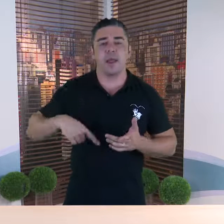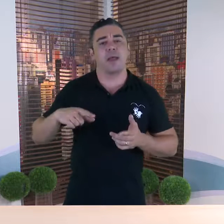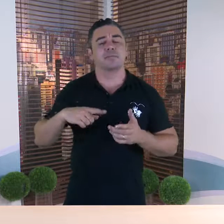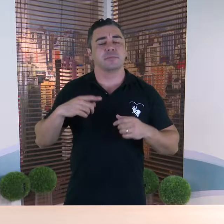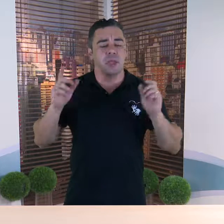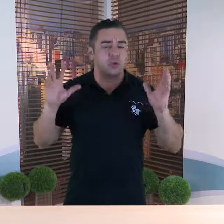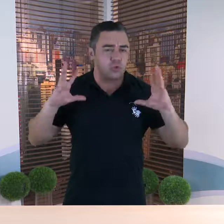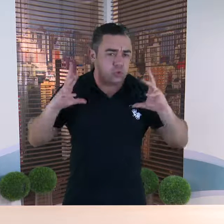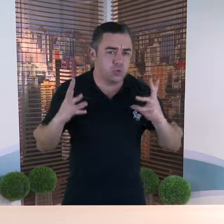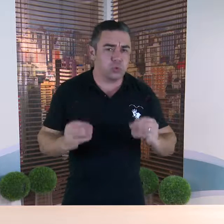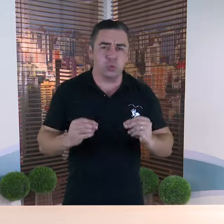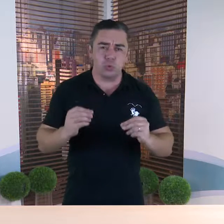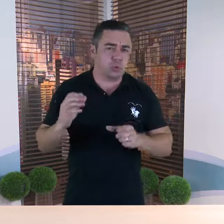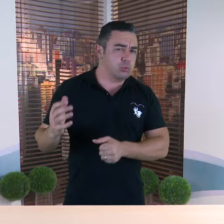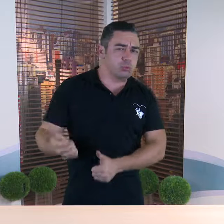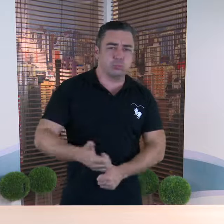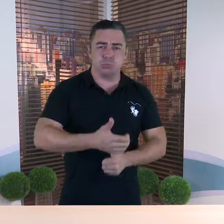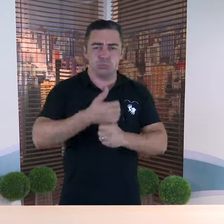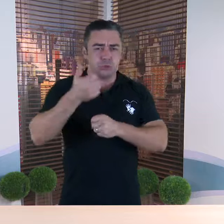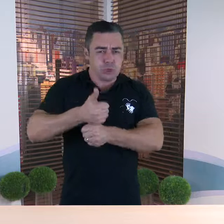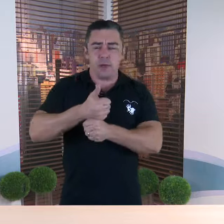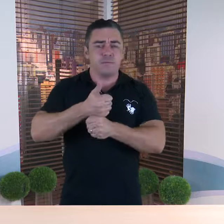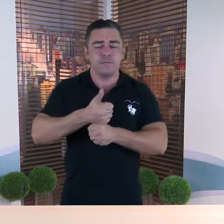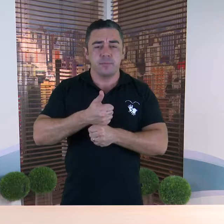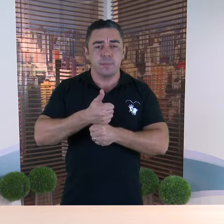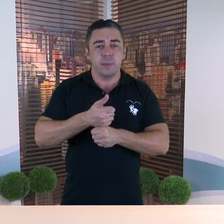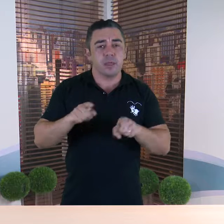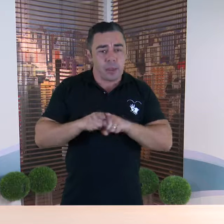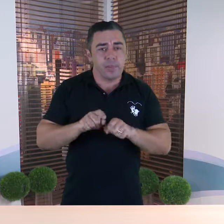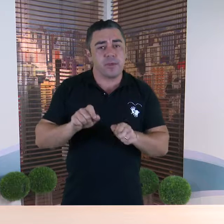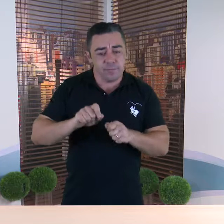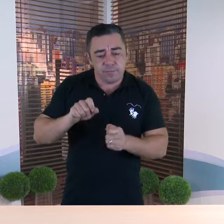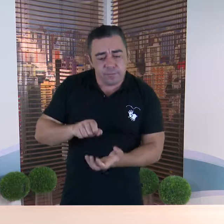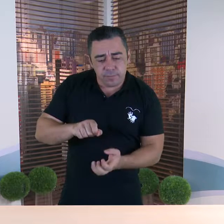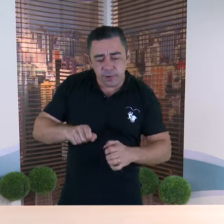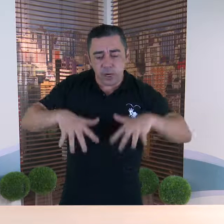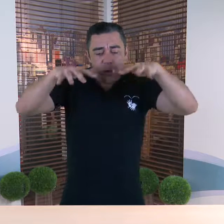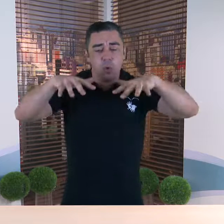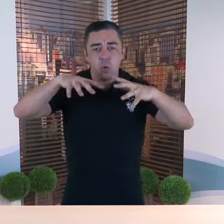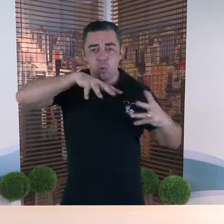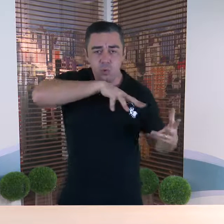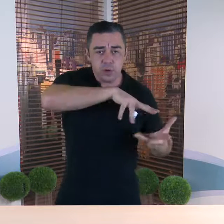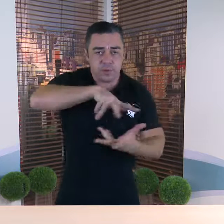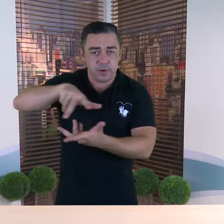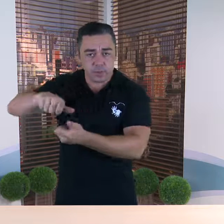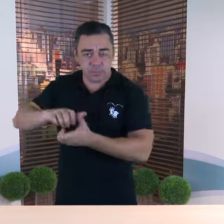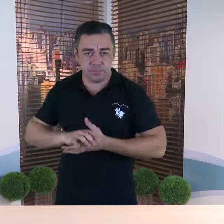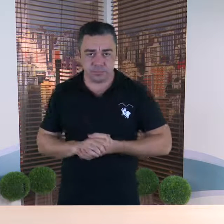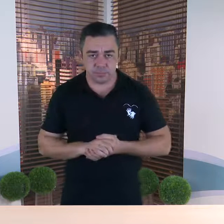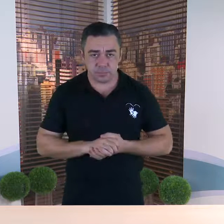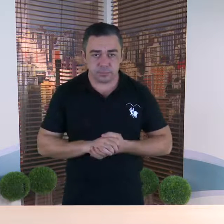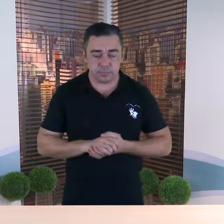herdeiro de todas as coisas, pelo qual também fez o universo. A revelação especial